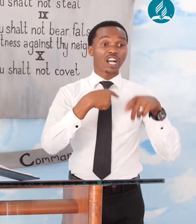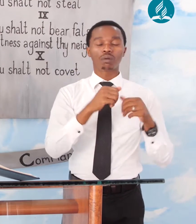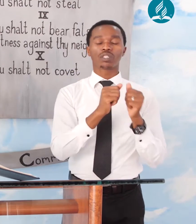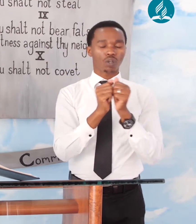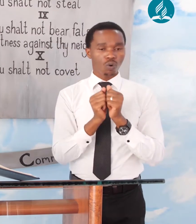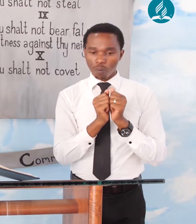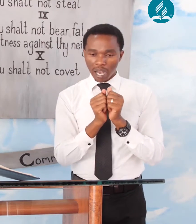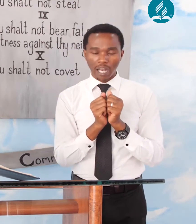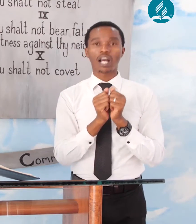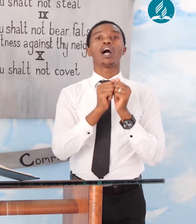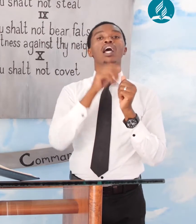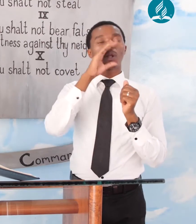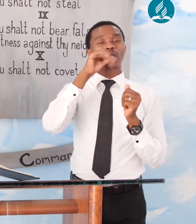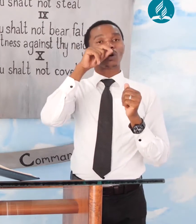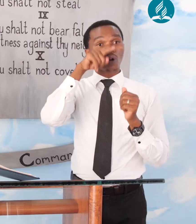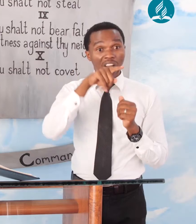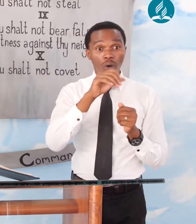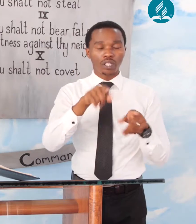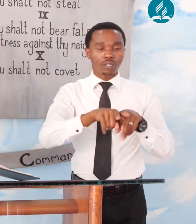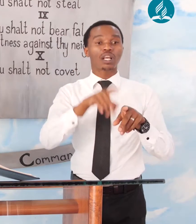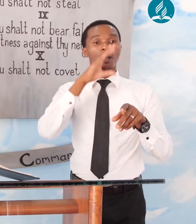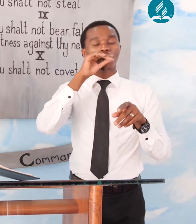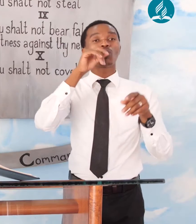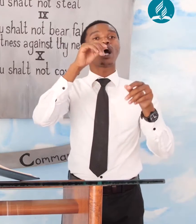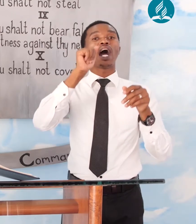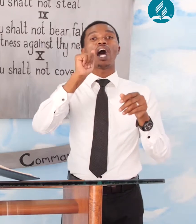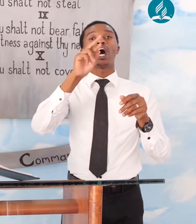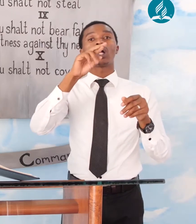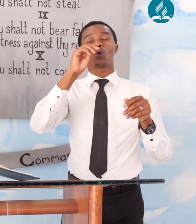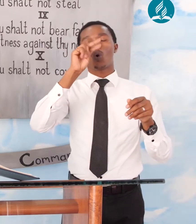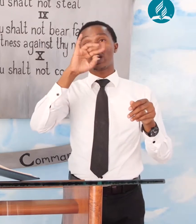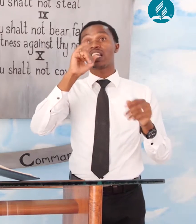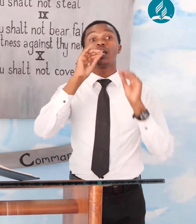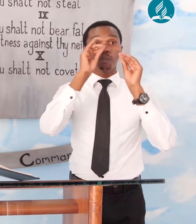kawe nake mbigishe ibyo mukora